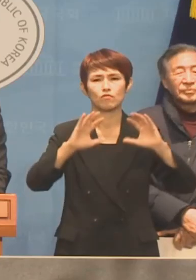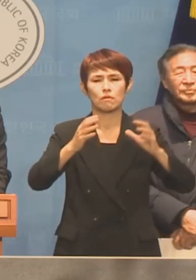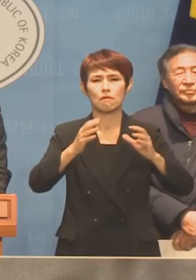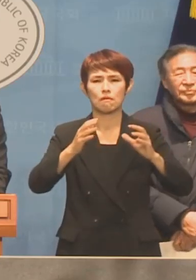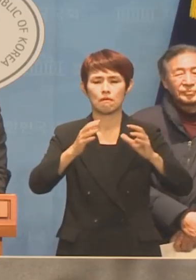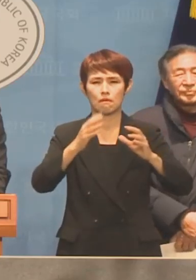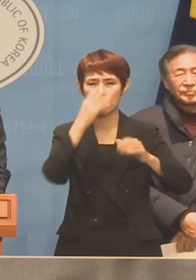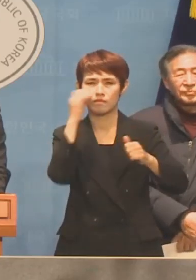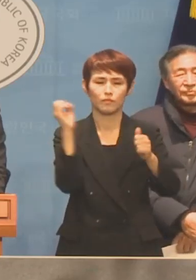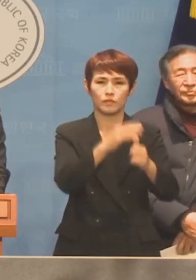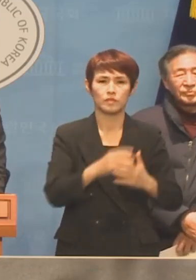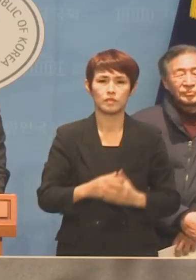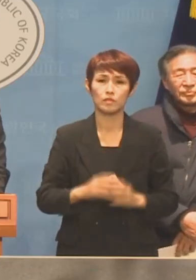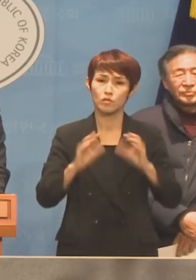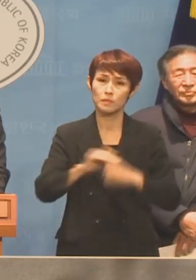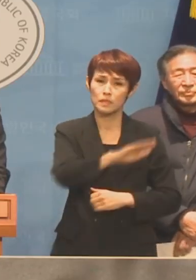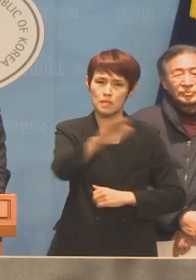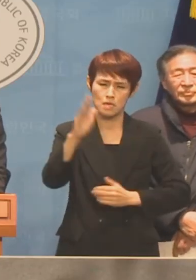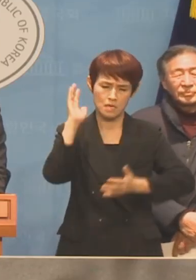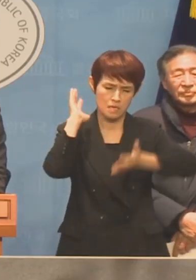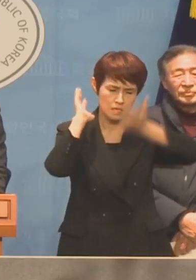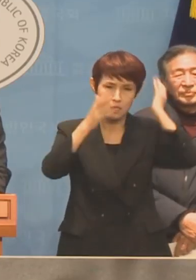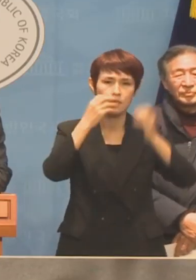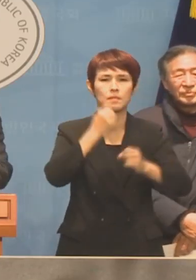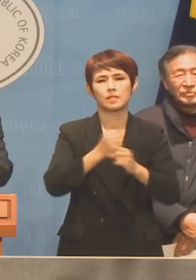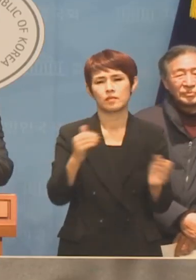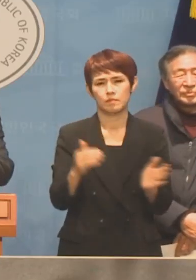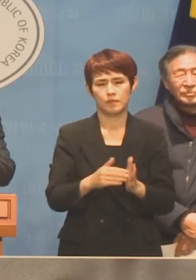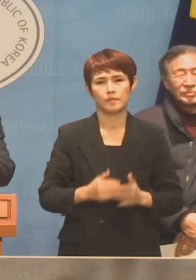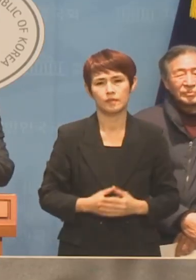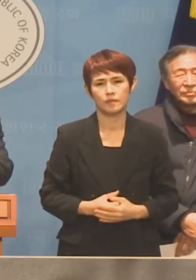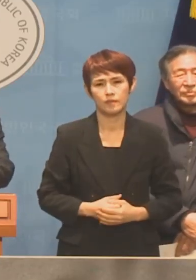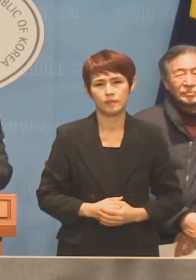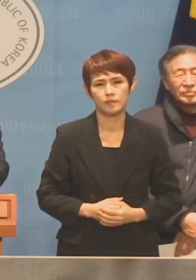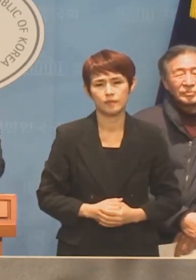실추시켰으며 국민을 혼란 속에 밀어 넣었습니다.